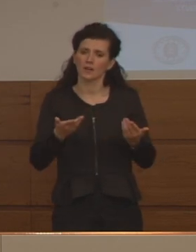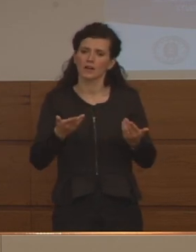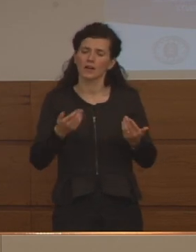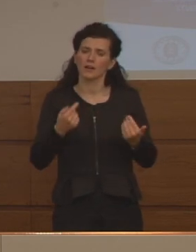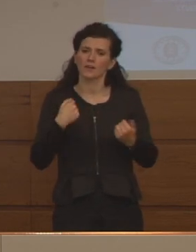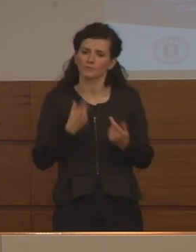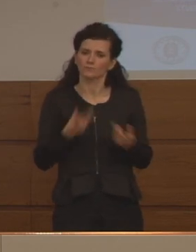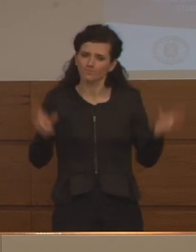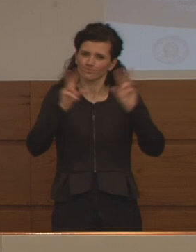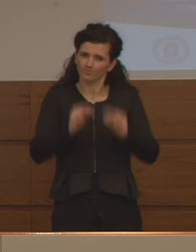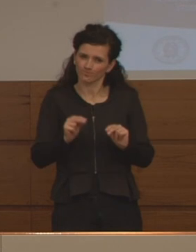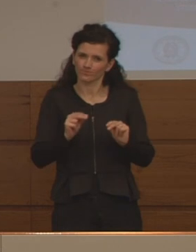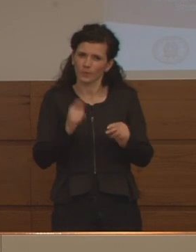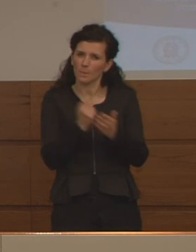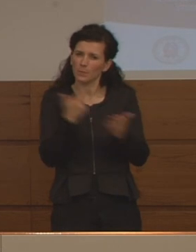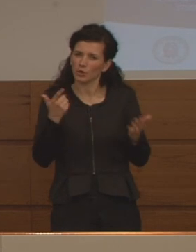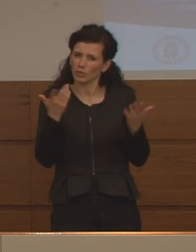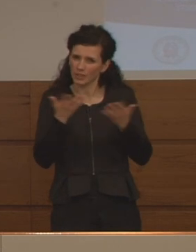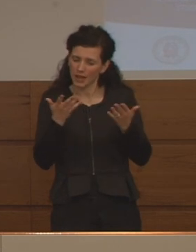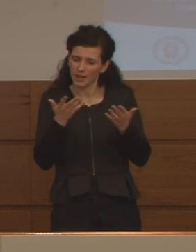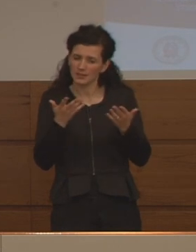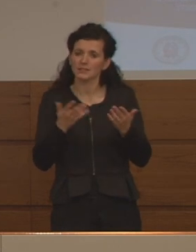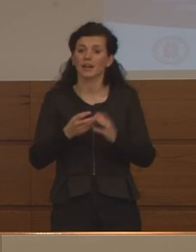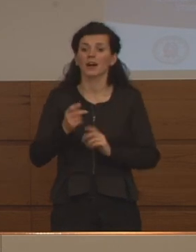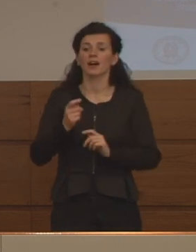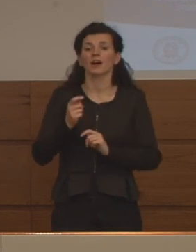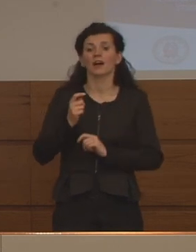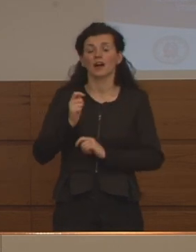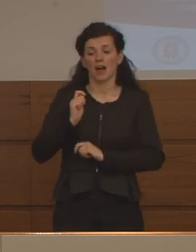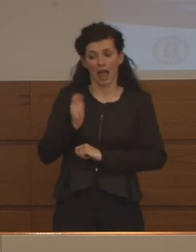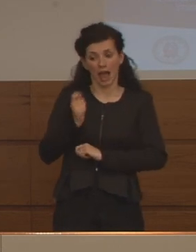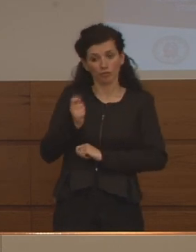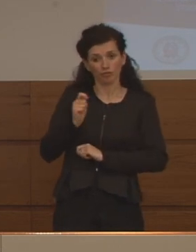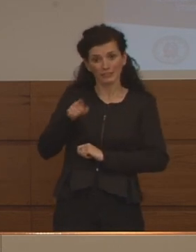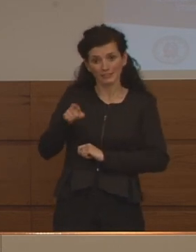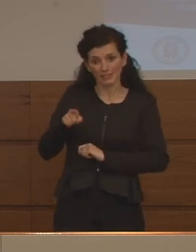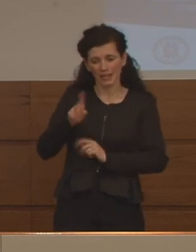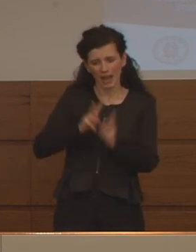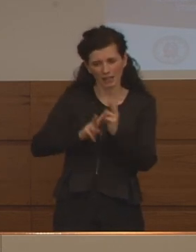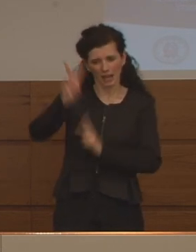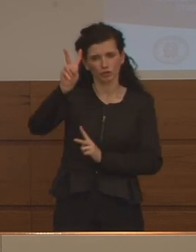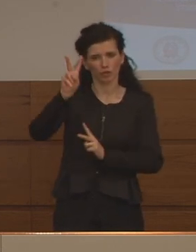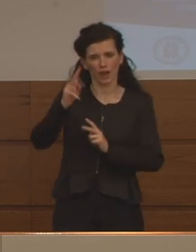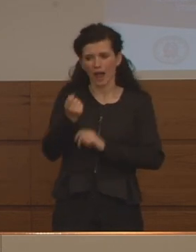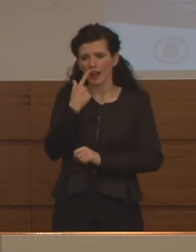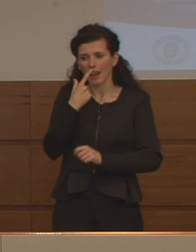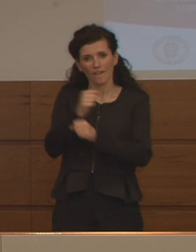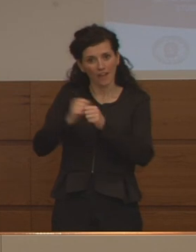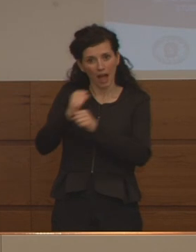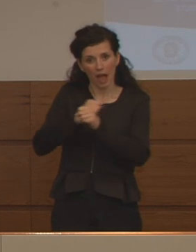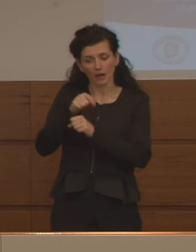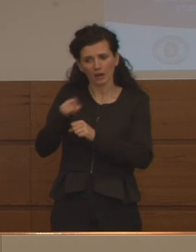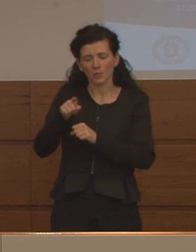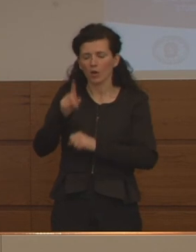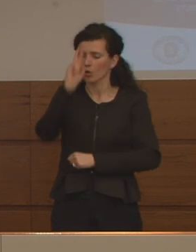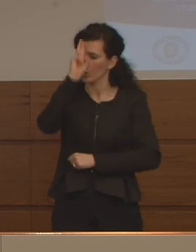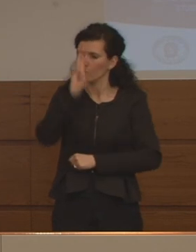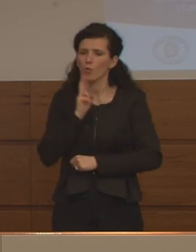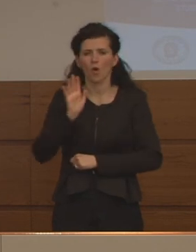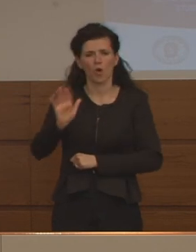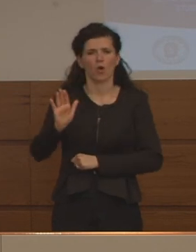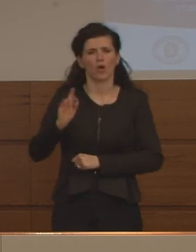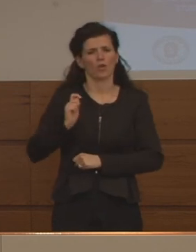sottolineare quanto l'agenzia nazionale del farmaco svolga un ruolo assolutamente